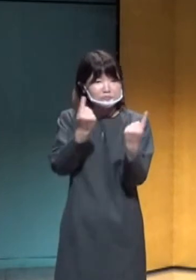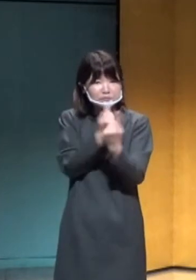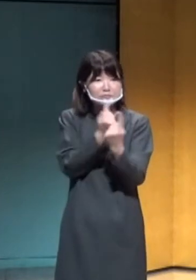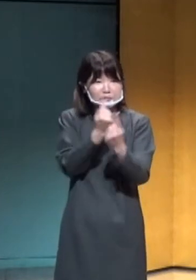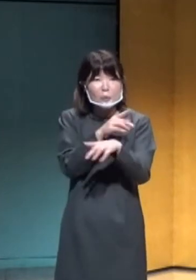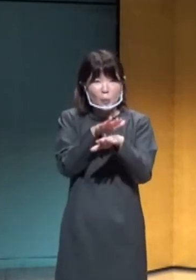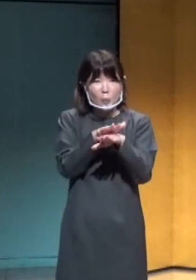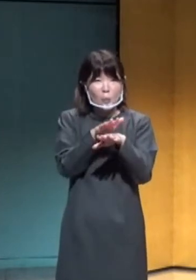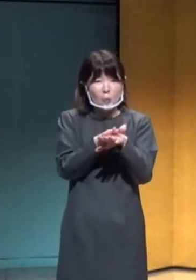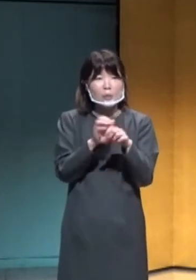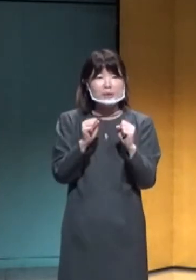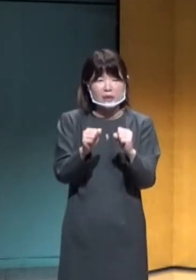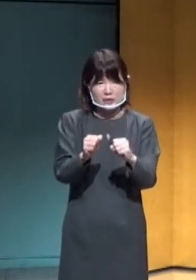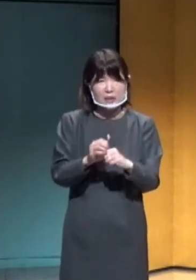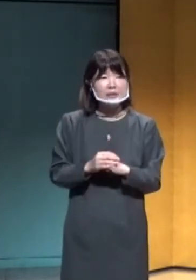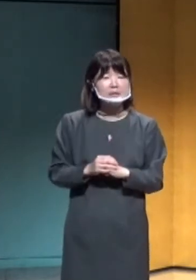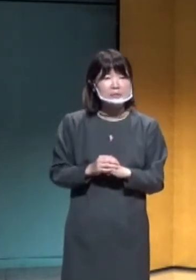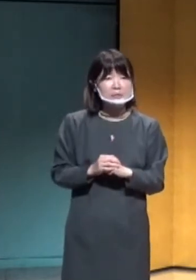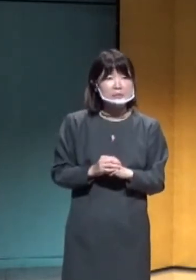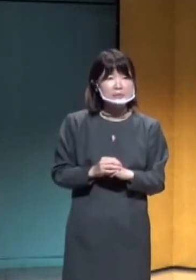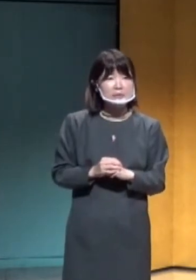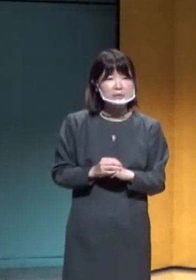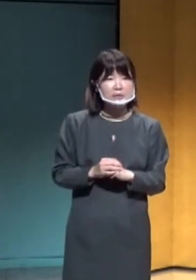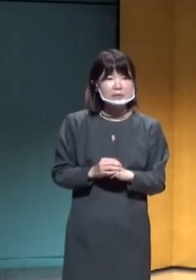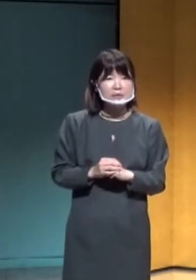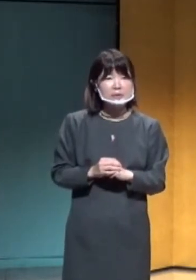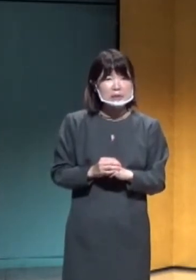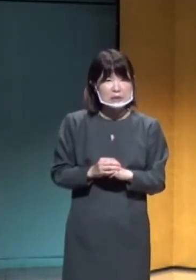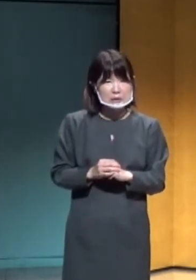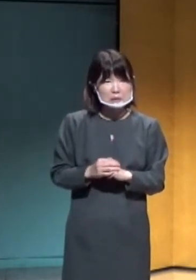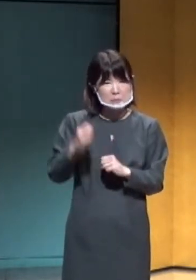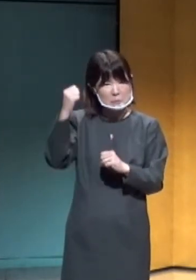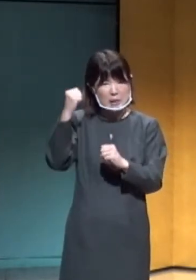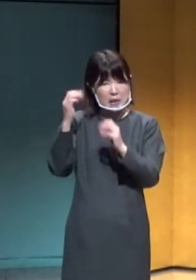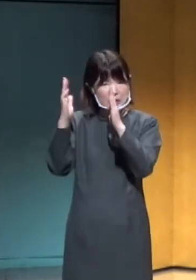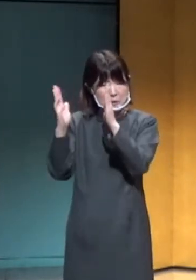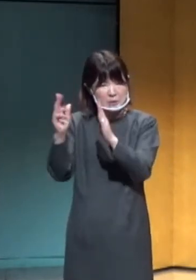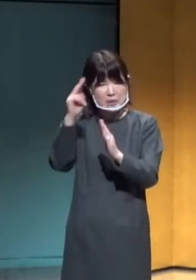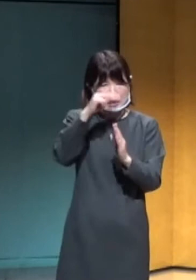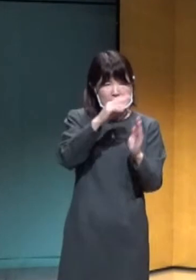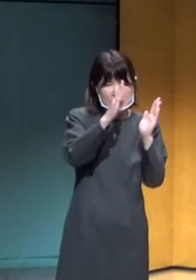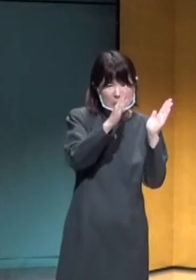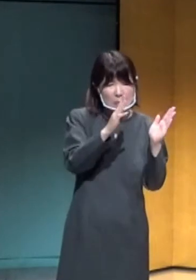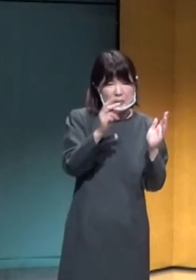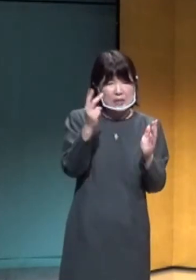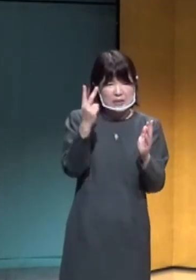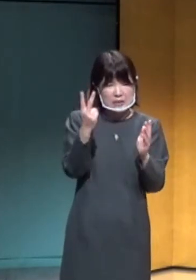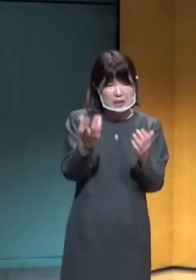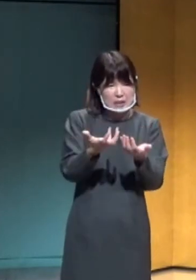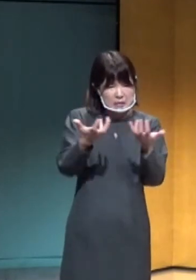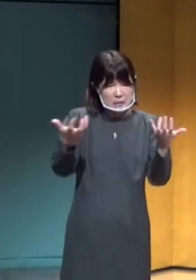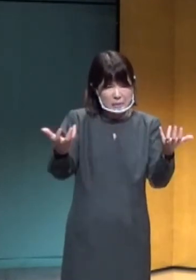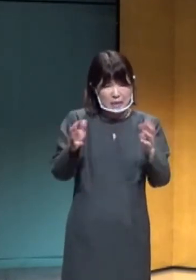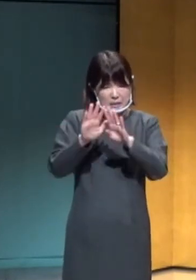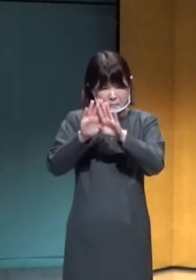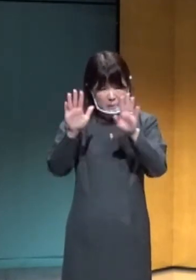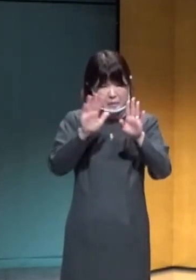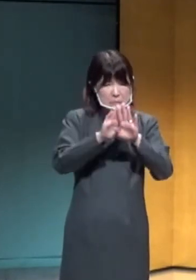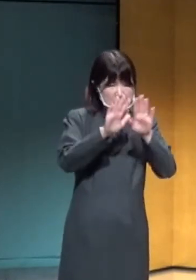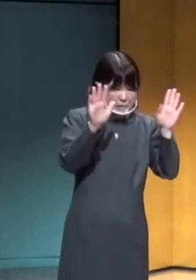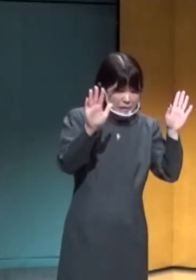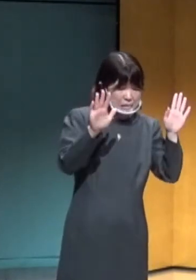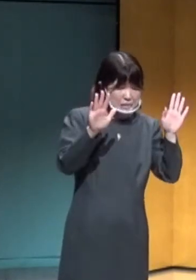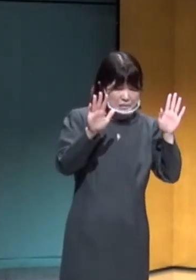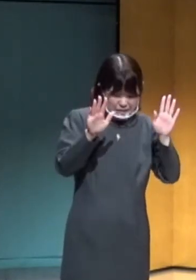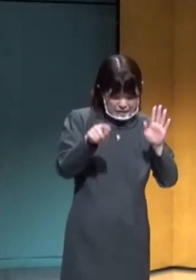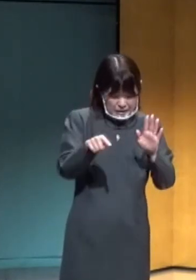ております。まあ、変則的な開催となりまして、本来例年行われておりましたさまざ